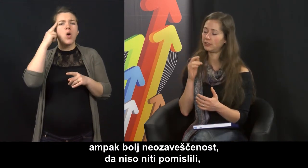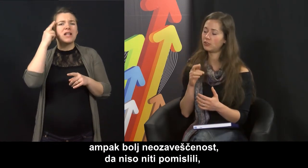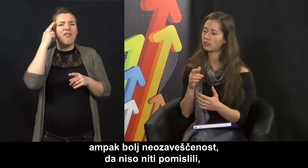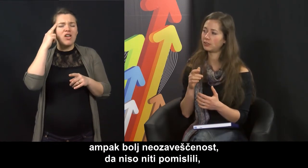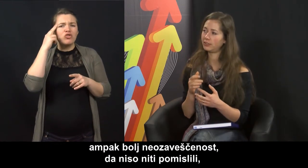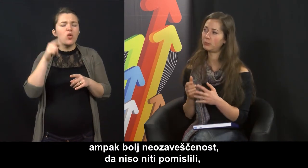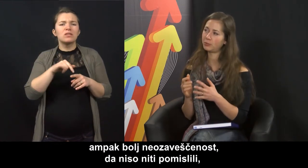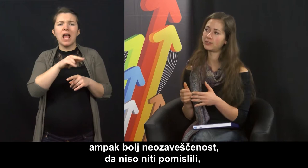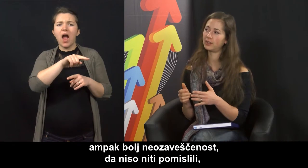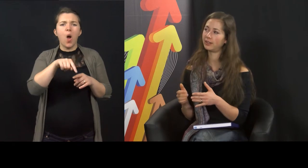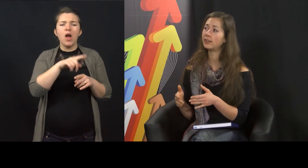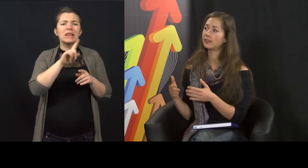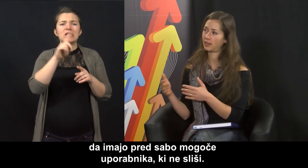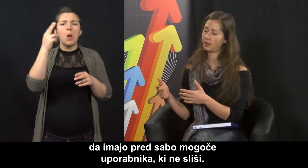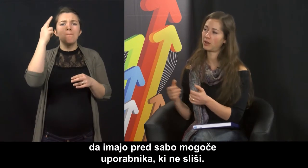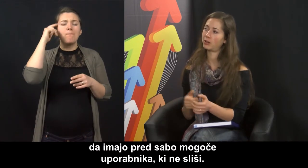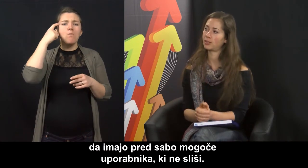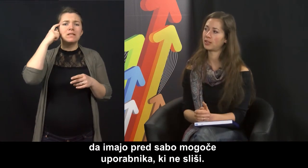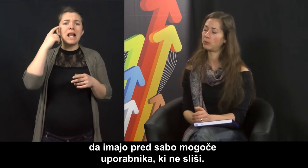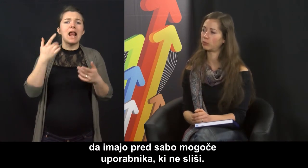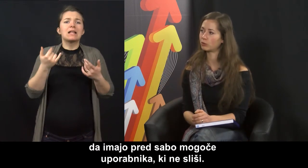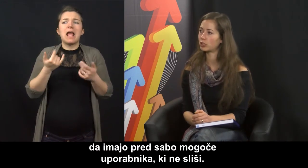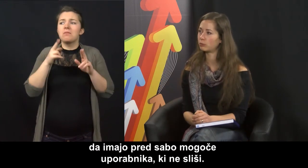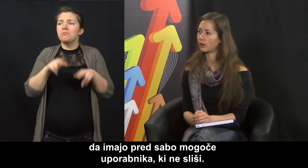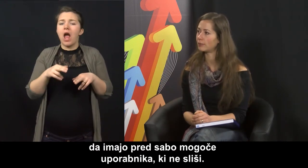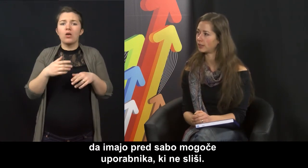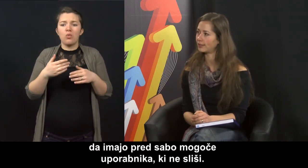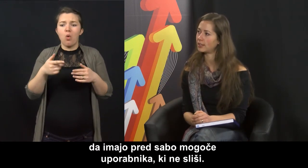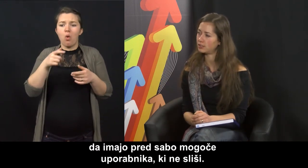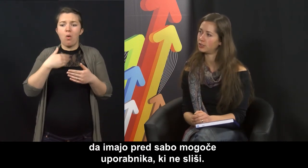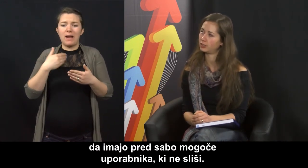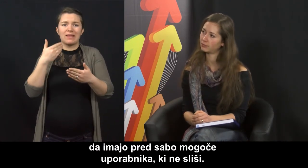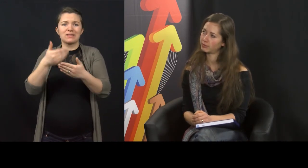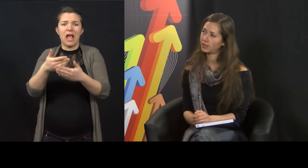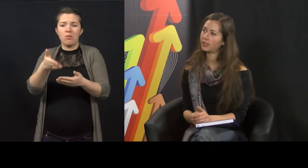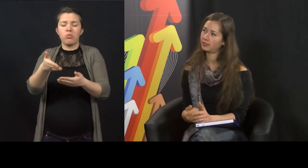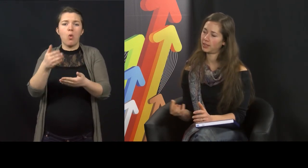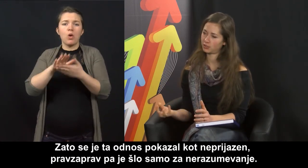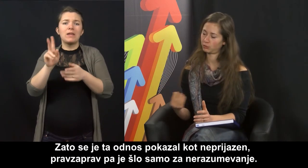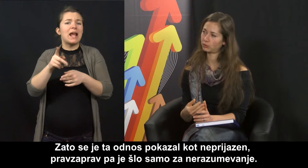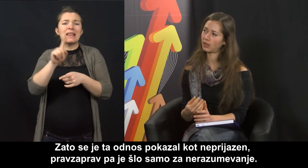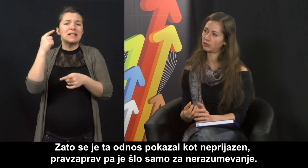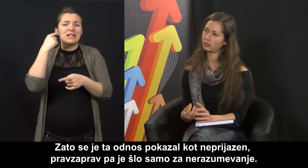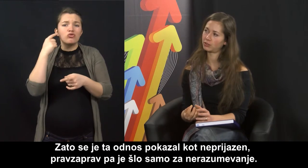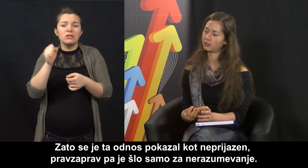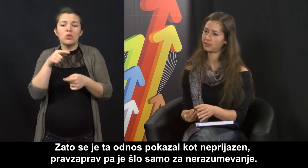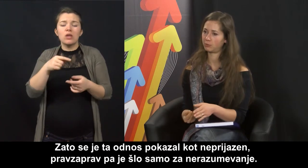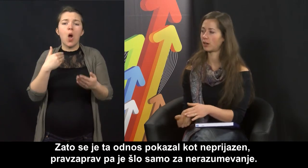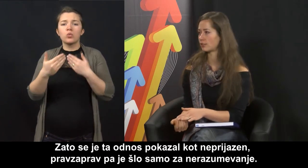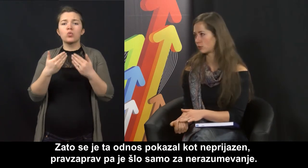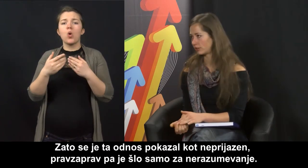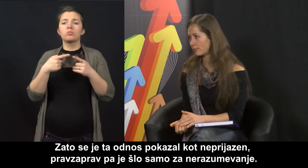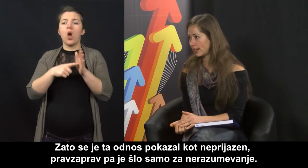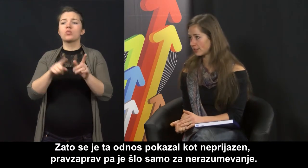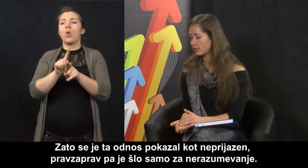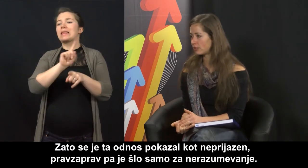neozaveščenost, da niso niti pomislili, da imajo pred sabo mogoče uporabnika, ki ne sliši. in da je zato ta odnos se